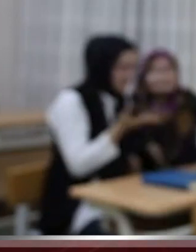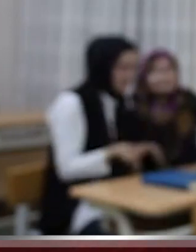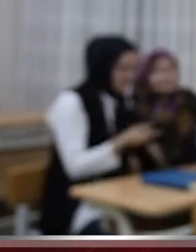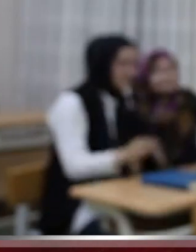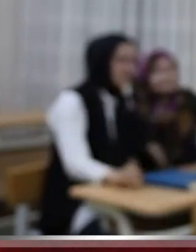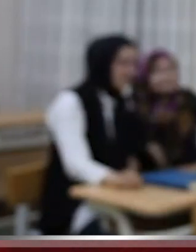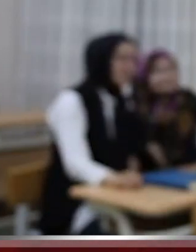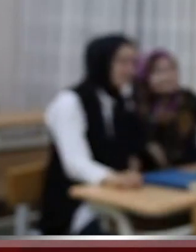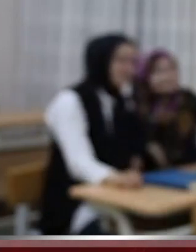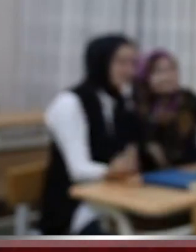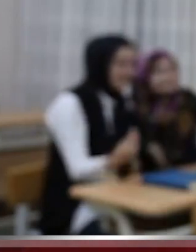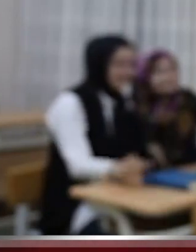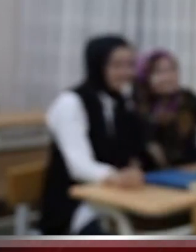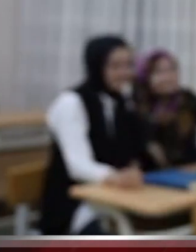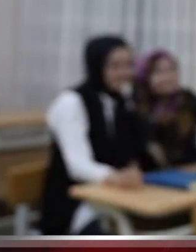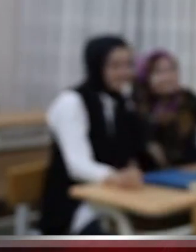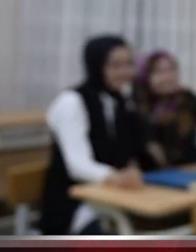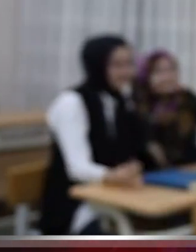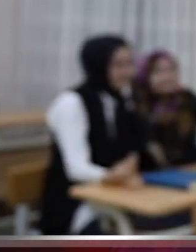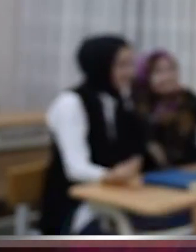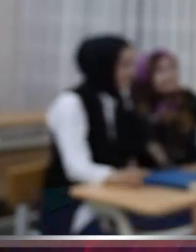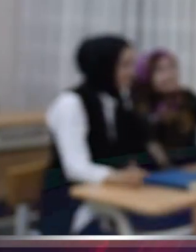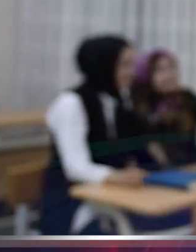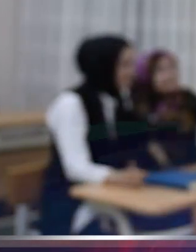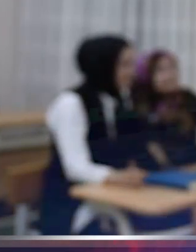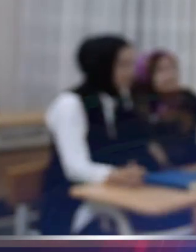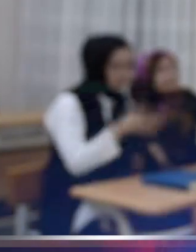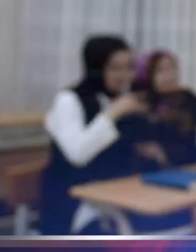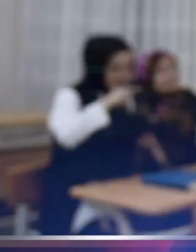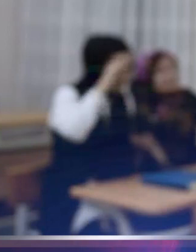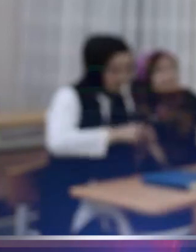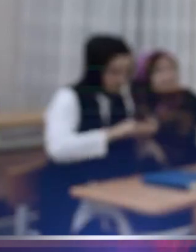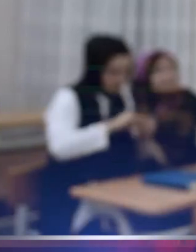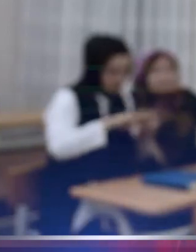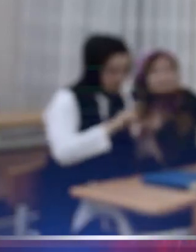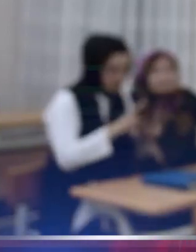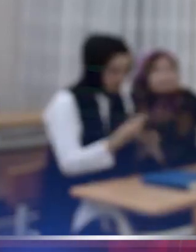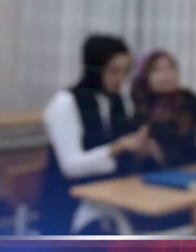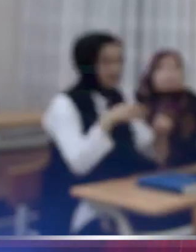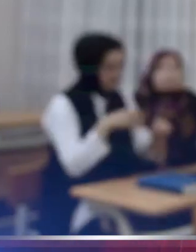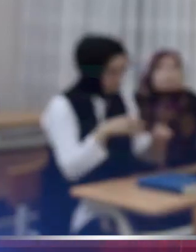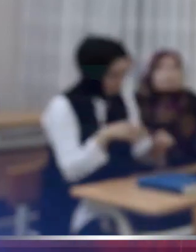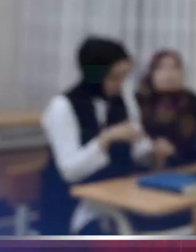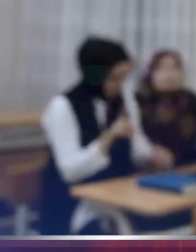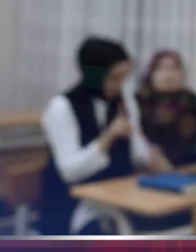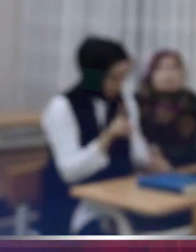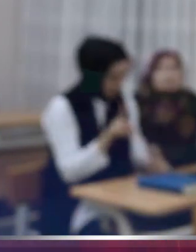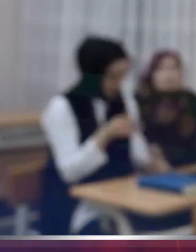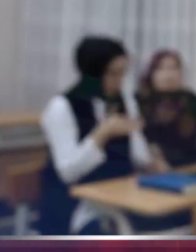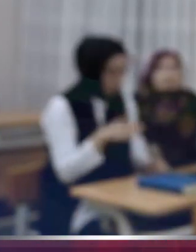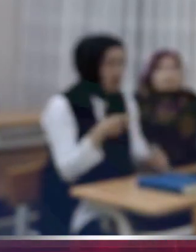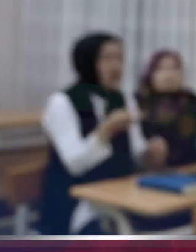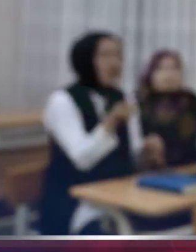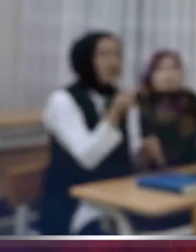ama kapattırmadılar. Ben bunu bir ay öncesinde kapatacaktım. Kapattırmadılar. Yani kendileri çok istekli. Giresun Müftülüğü de bu